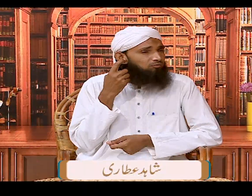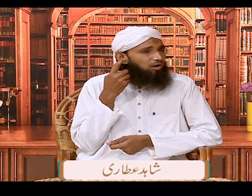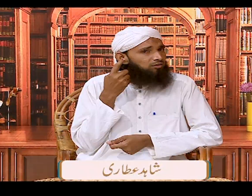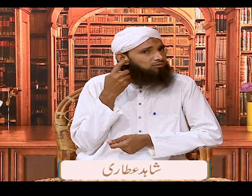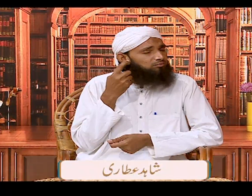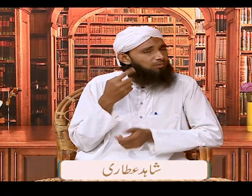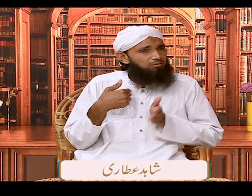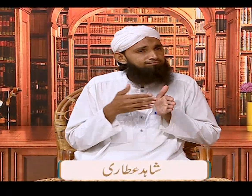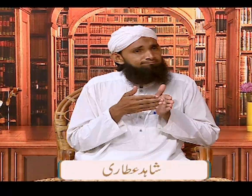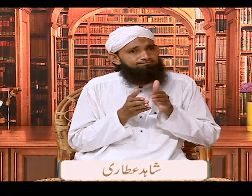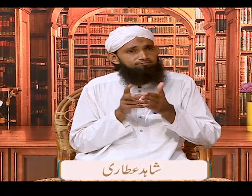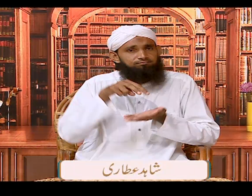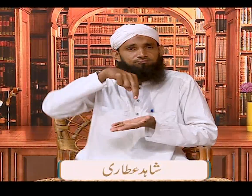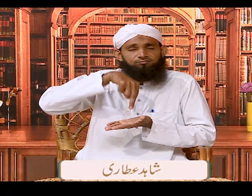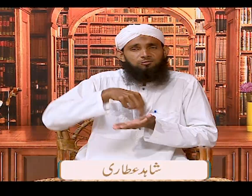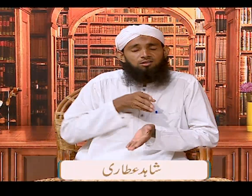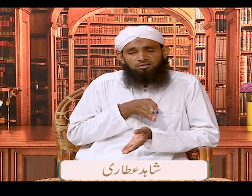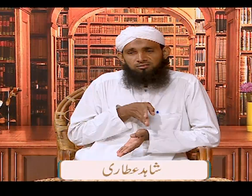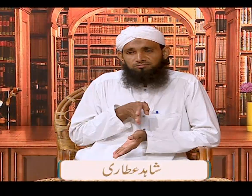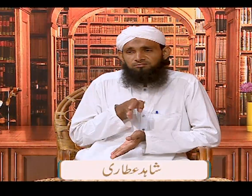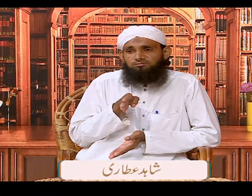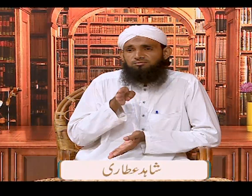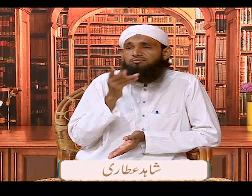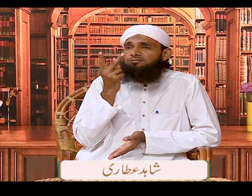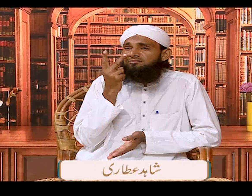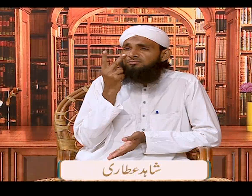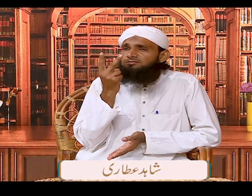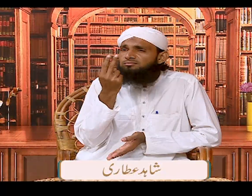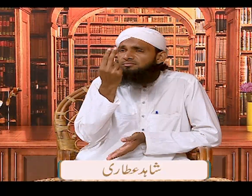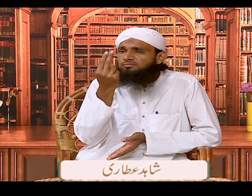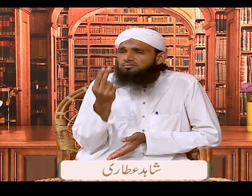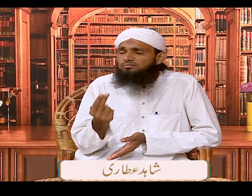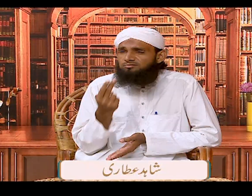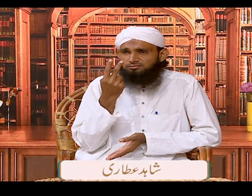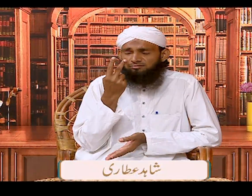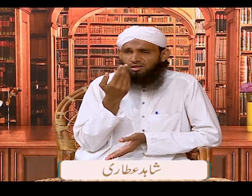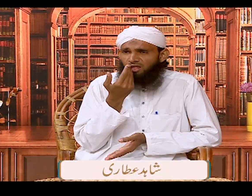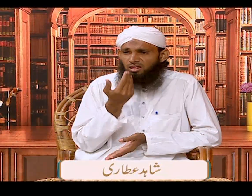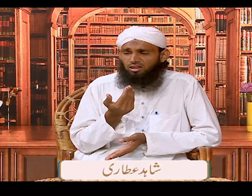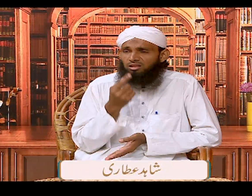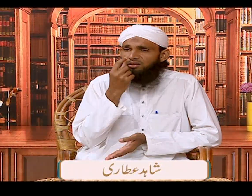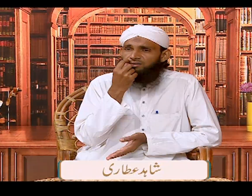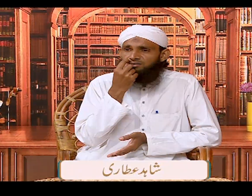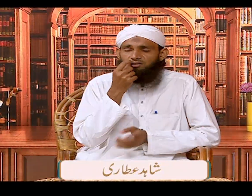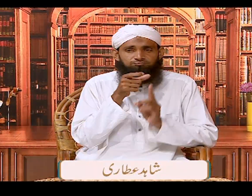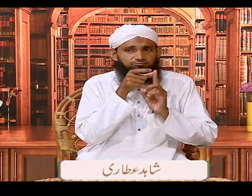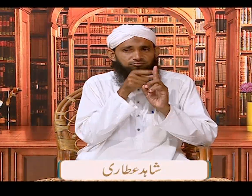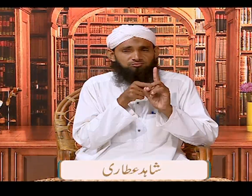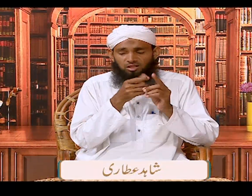تھی میں اٹھ کر اس طرف گیا۔ وہاں میں نے ایک حیران کر دینے والا منظر دیکھا۔ ایک شخص ہے جس کے دونوں ہاتھ بھی کٹے